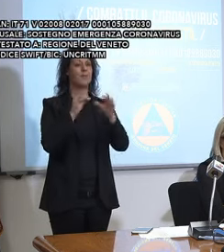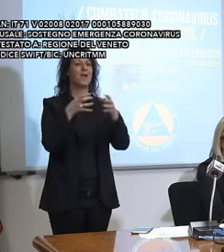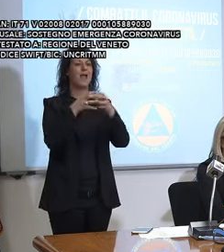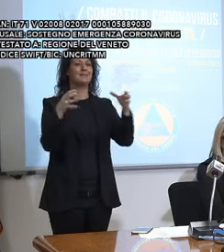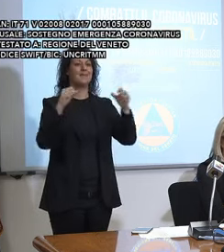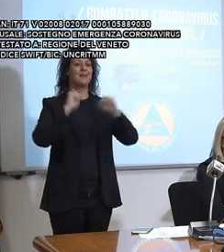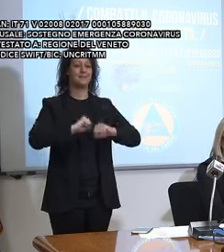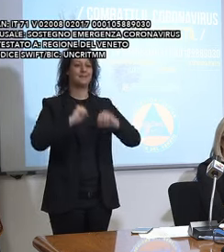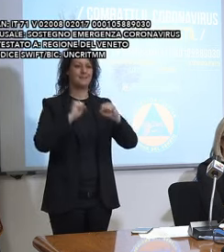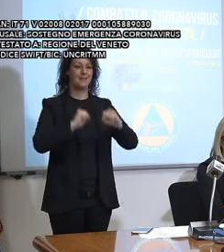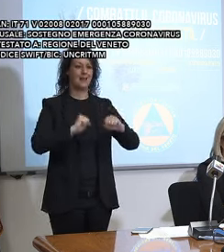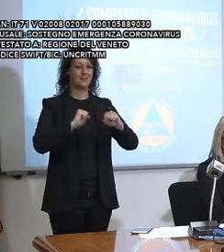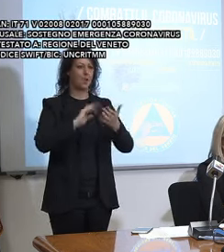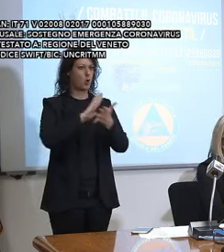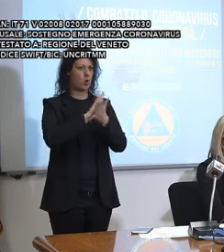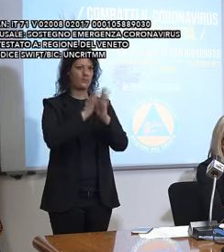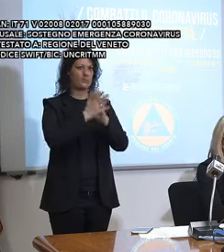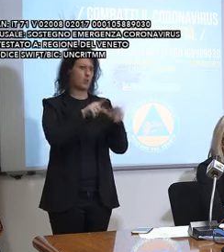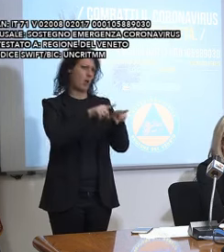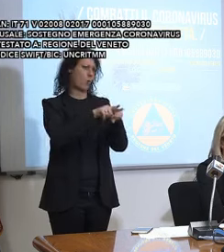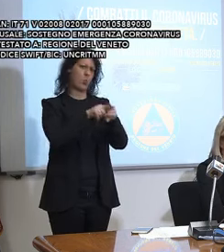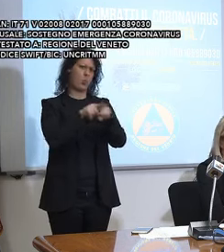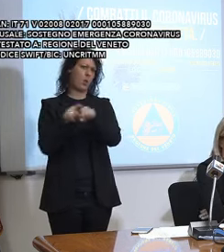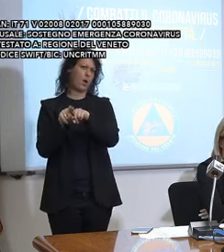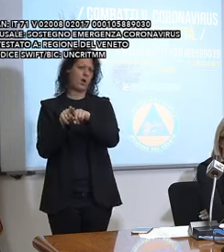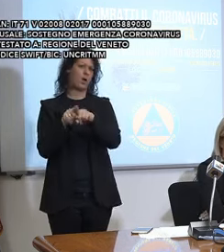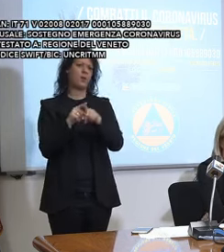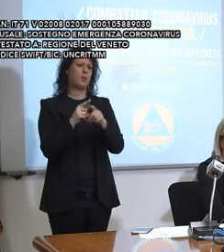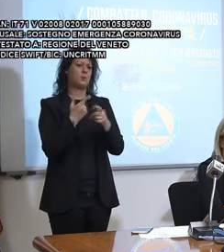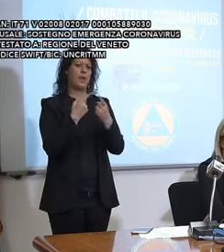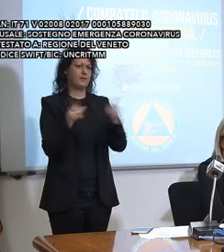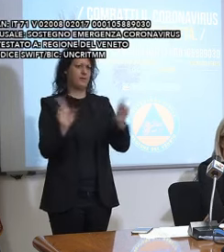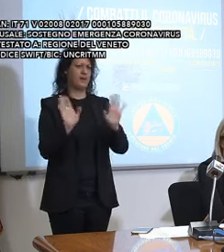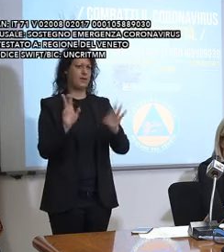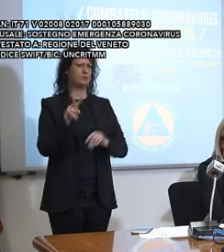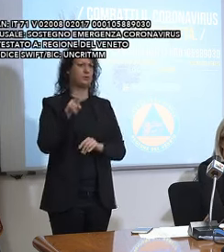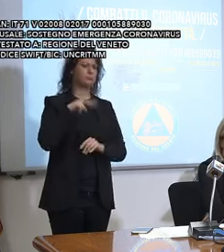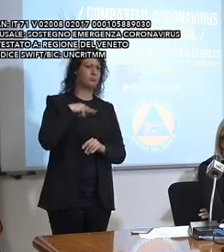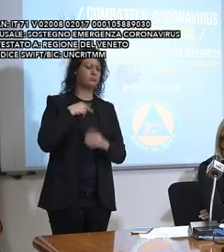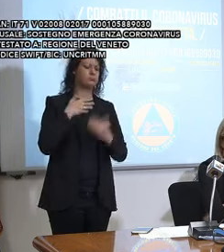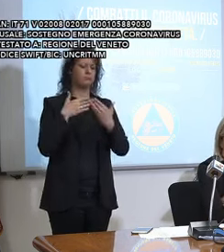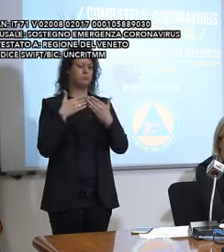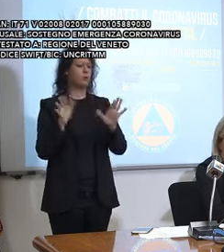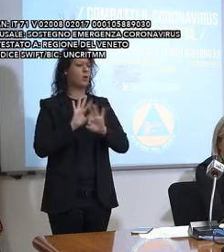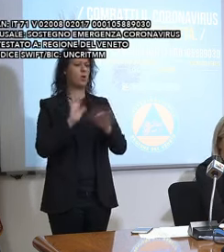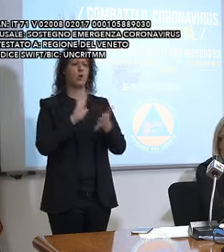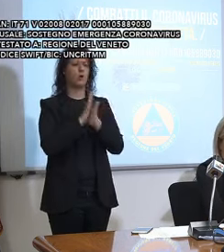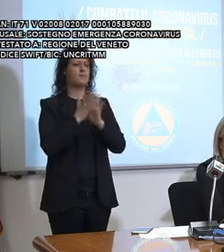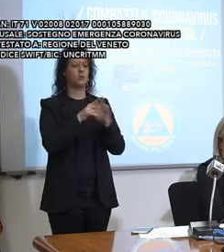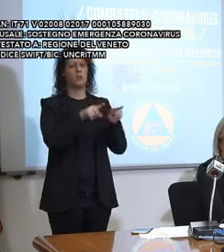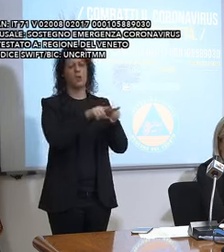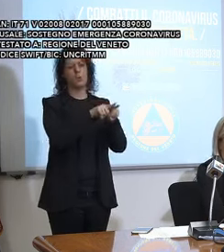è una convenzione uguale, cioè non c'è distinzione tra pubblico e privato sulla convenzione che viene sottoscritta e firmata o no.